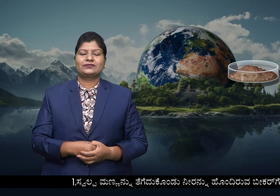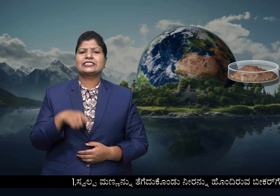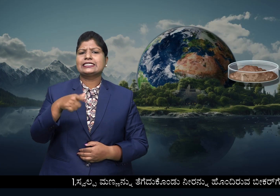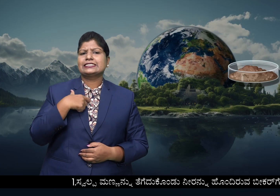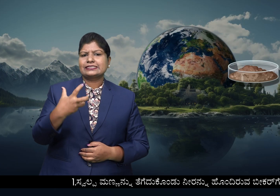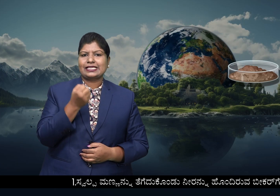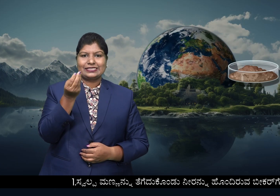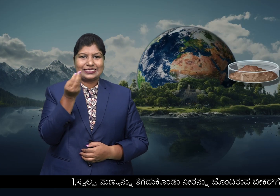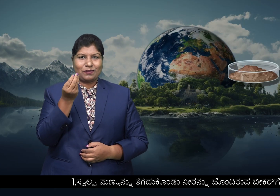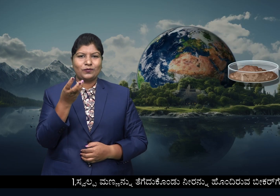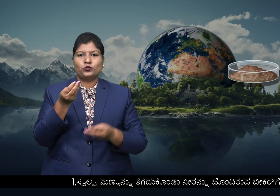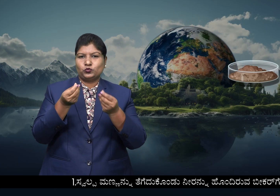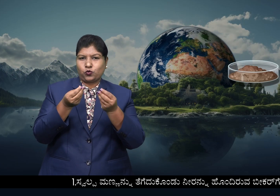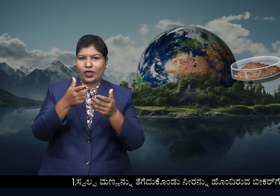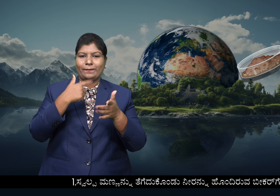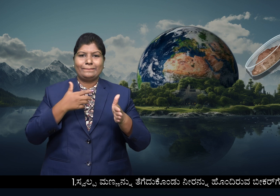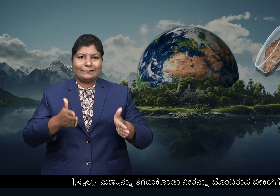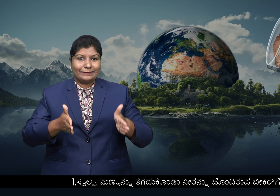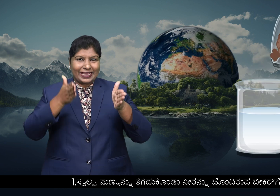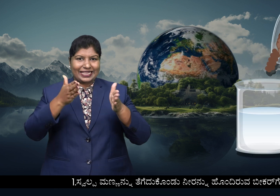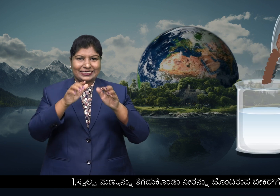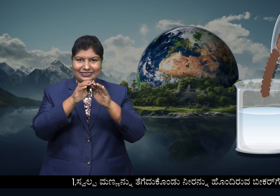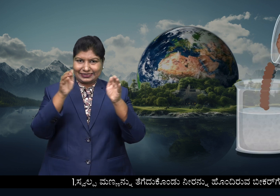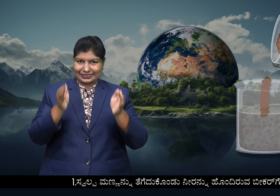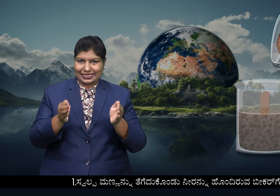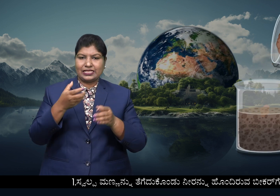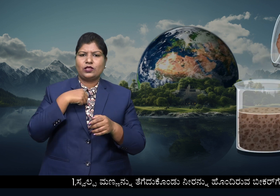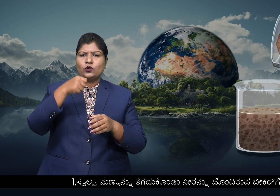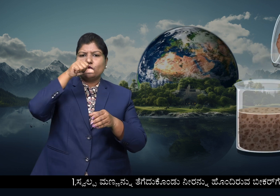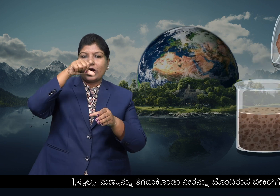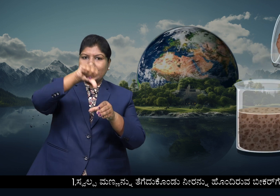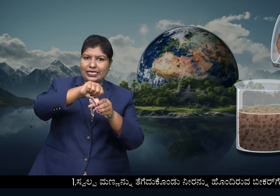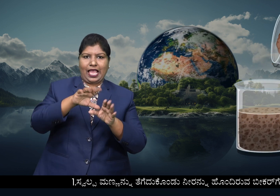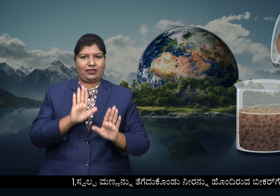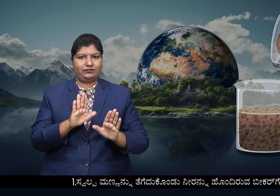ಸ್ವಲ್ಪ ಮಣ್ಣನ್ನು ತೆಗೆದುಕೊಂಡು ನೀರನ್ನು ಹೊಂದಿರುವ ಬೀಕರ್ಗೆ ಹಾಕಿ.